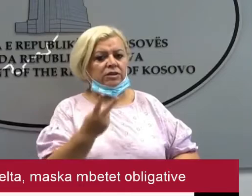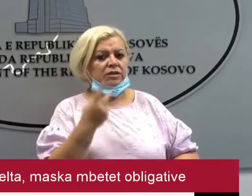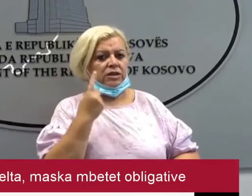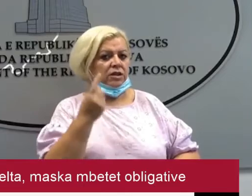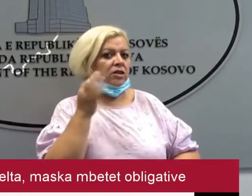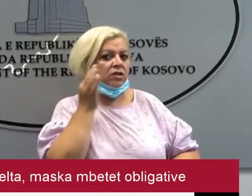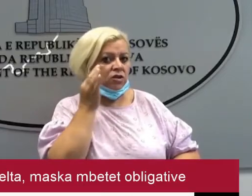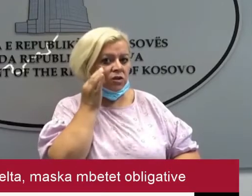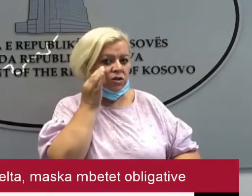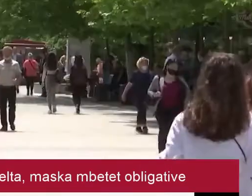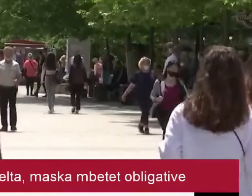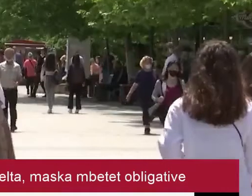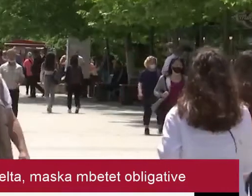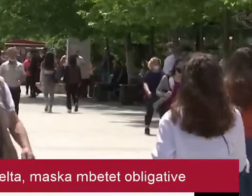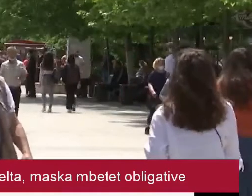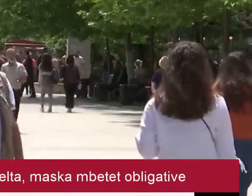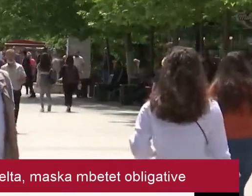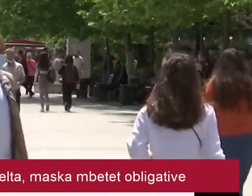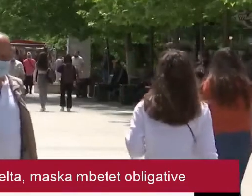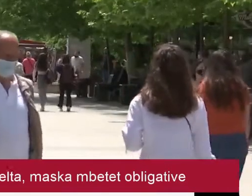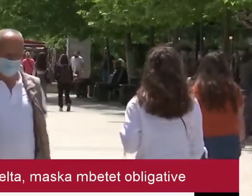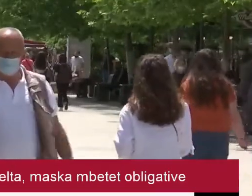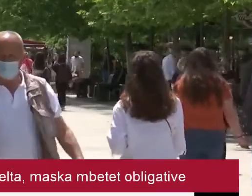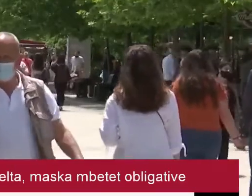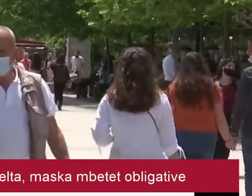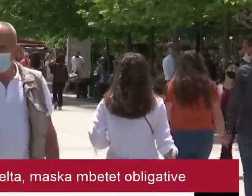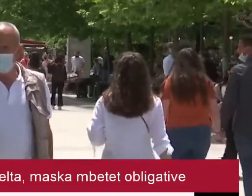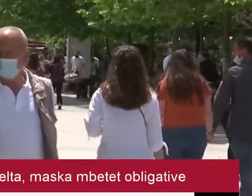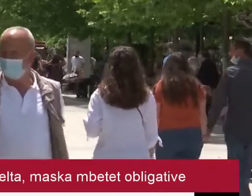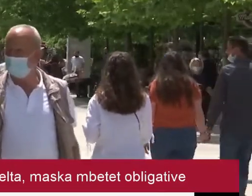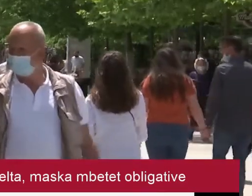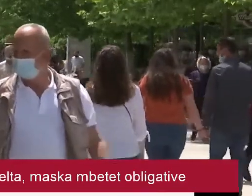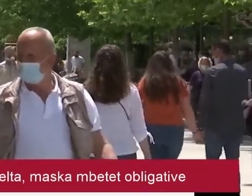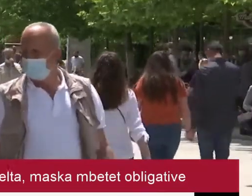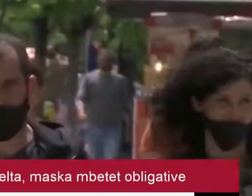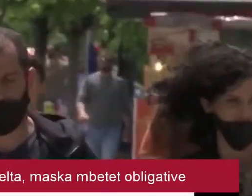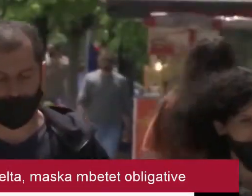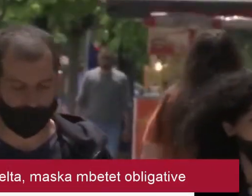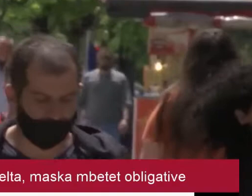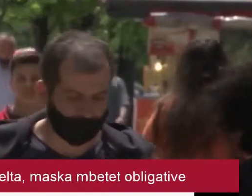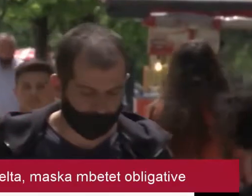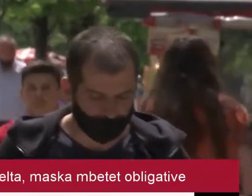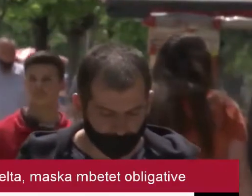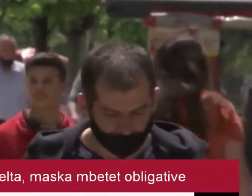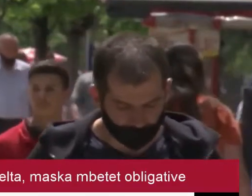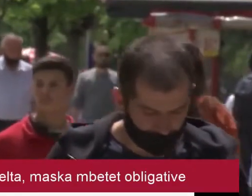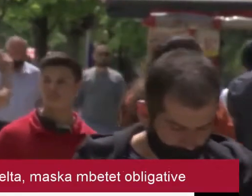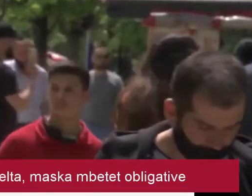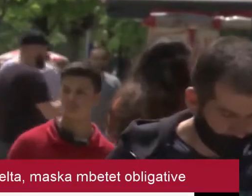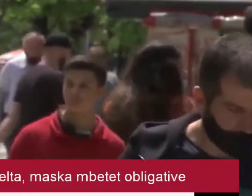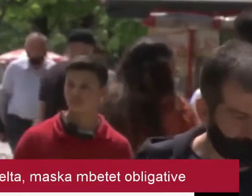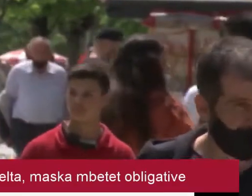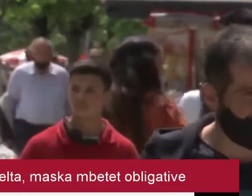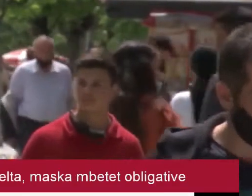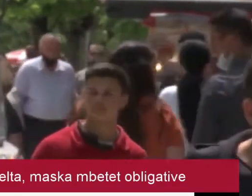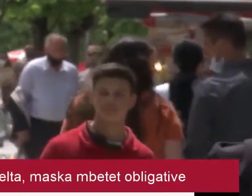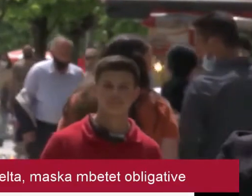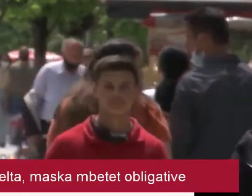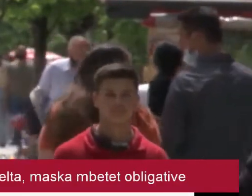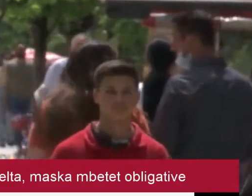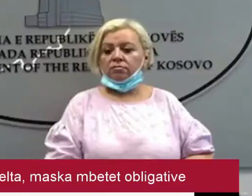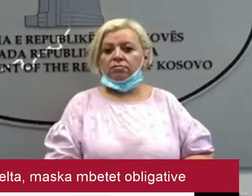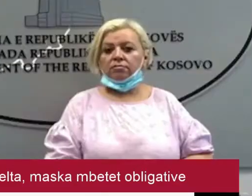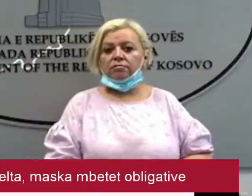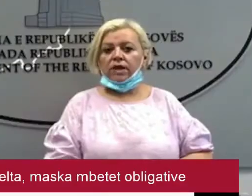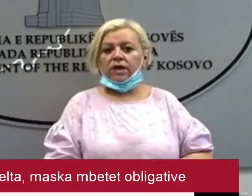jo më shumë se 180 ditë. I pari i shëndetësisë ka thënë që bartja maskës vazhdon të jetë obligueshme me përjashtim të disa